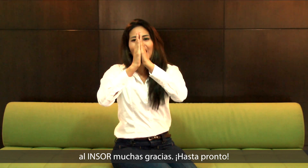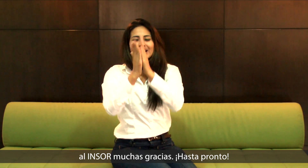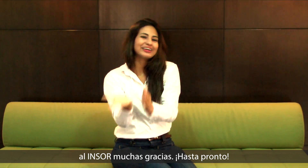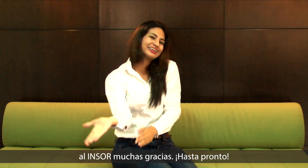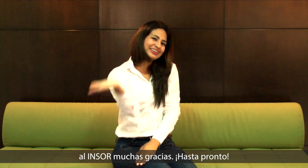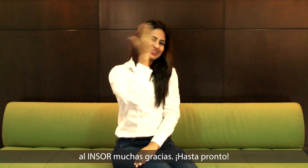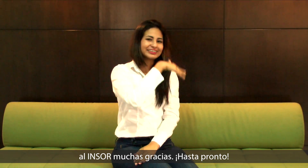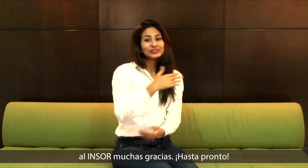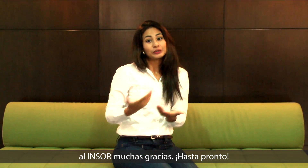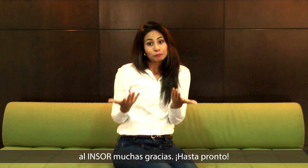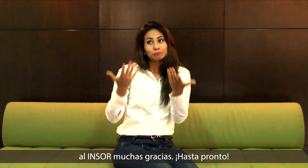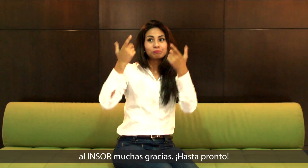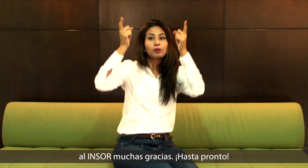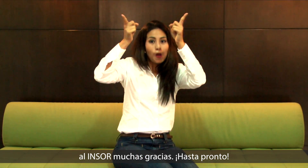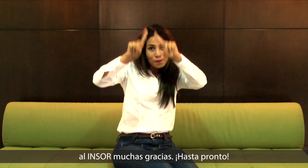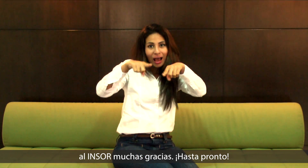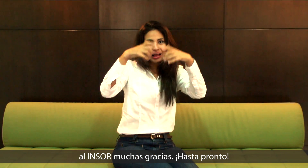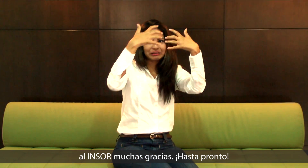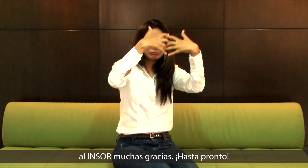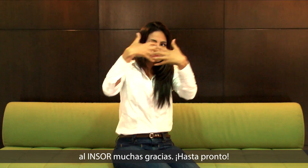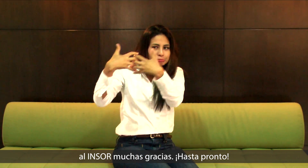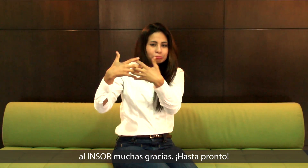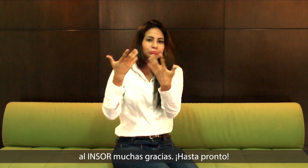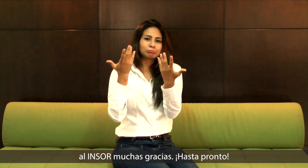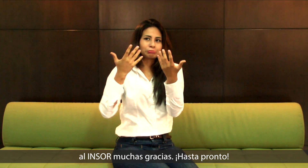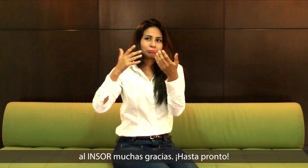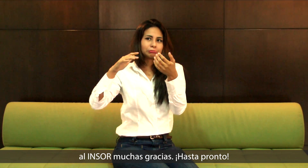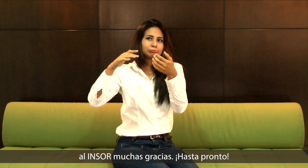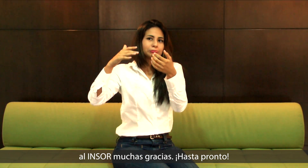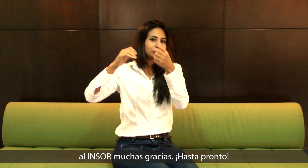Al INSOR, muchas gracias. Hasta pronto.